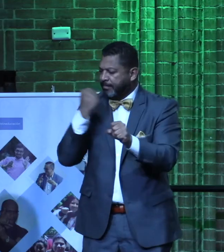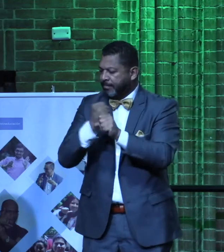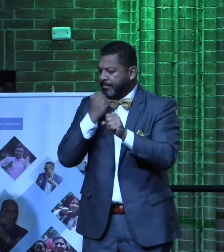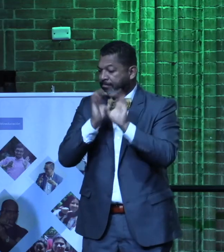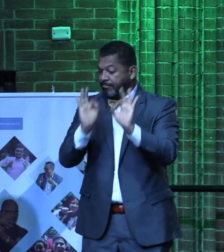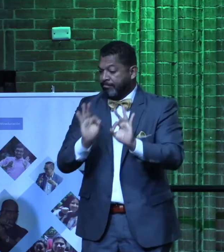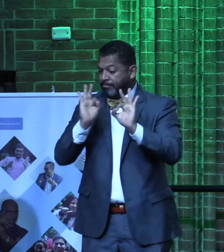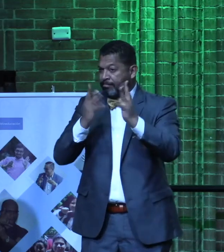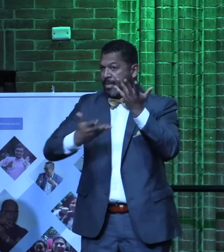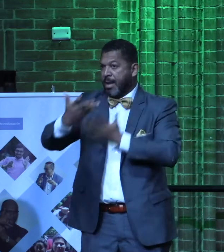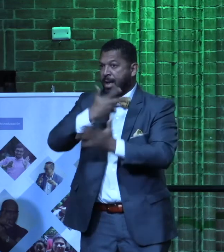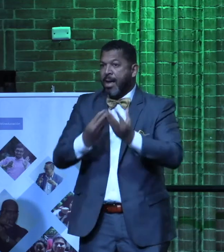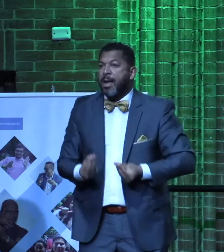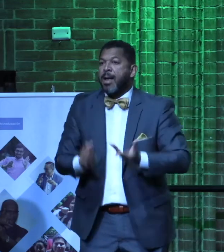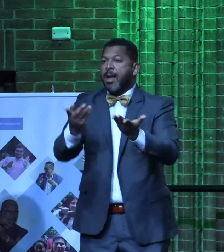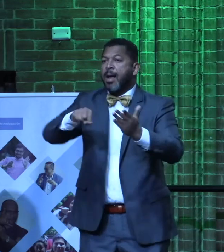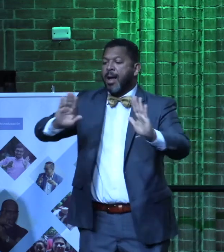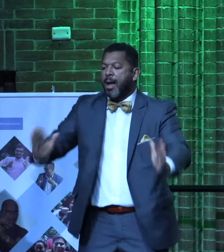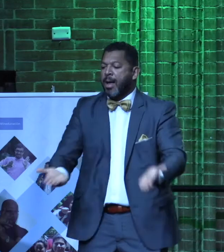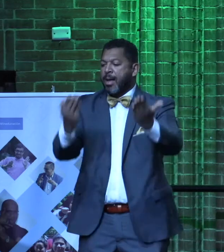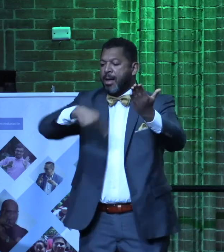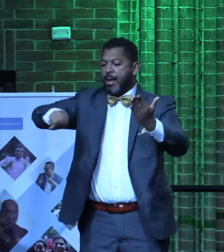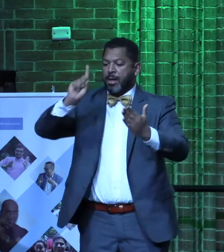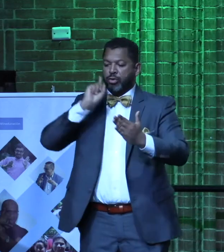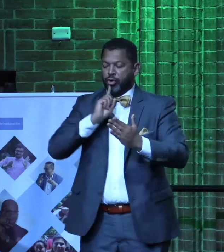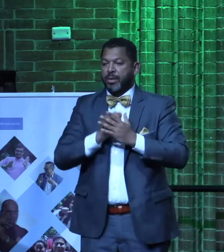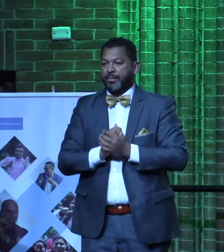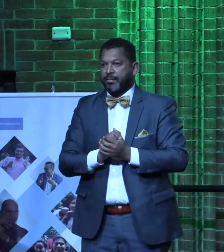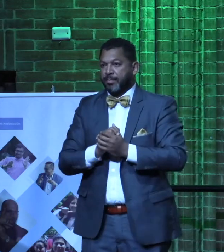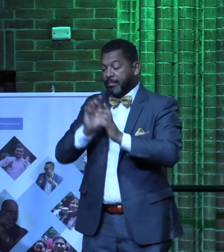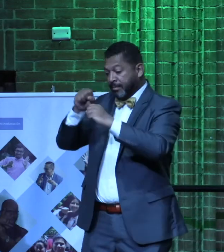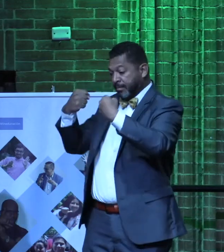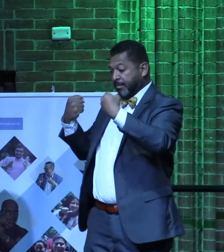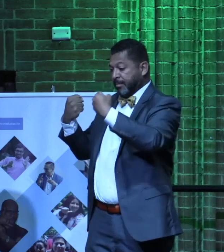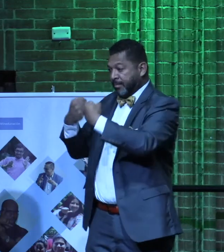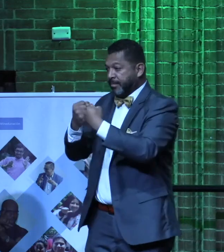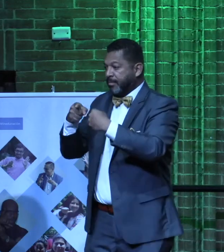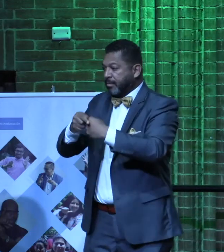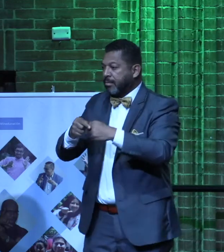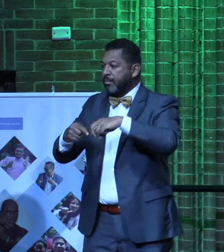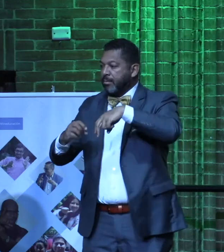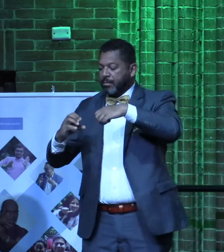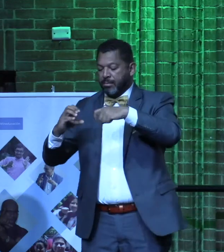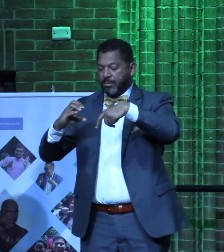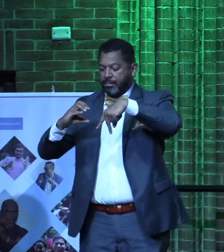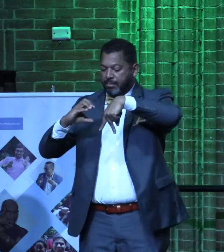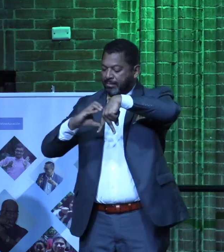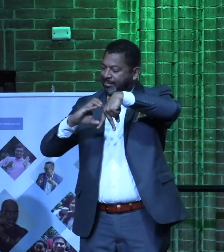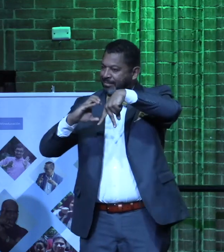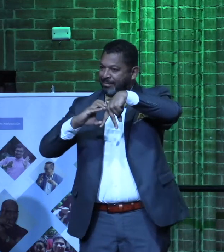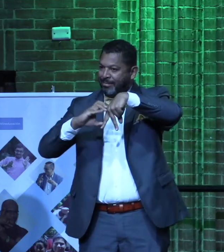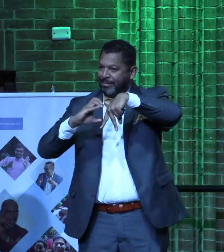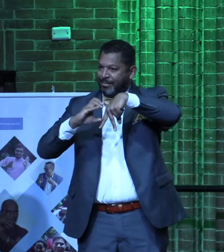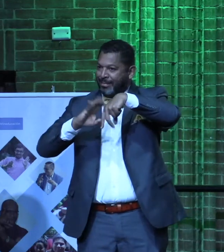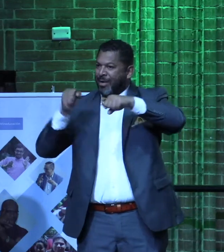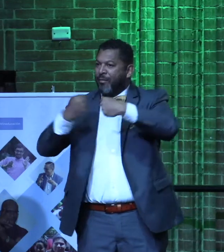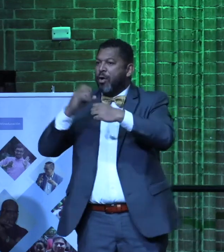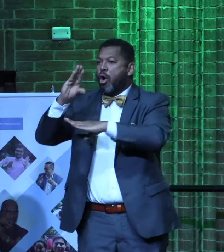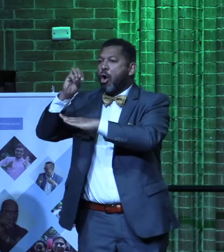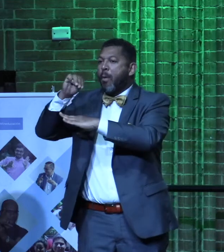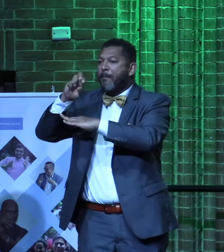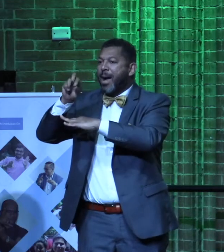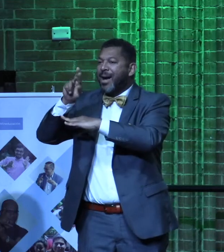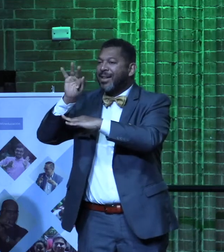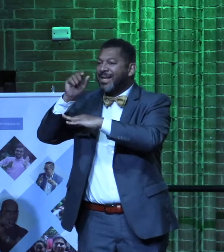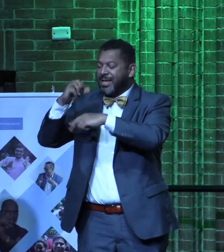mucho más efectivo que beneficie a la comunidad. Firmamos una alianza con la Fundación Compartir, que son los creadores del premio Compartir al